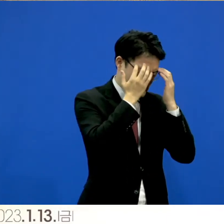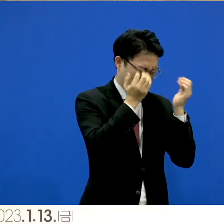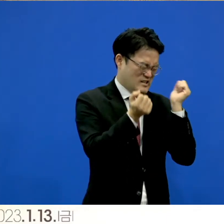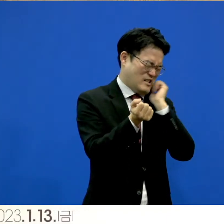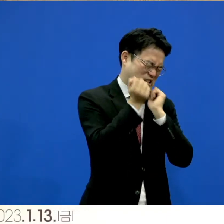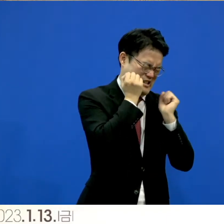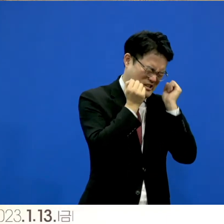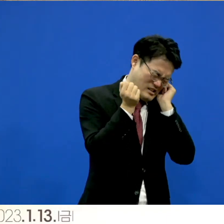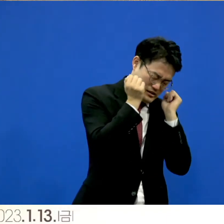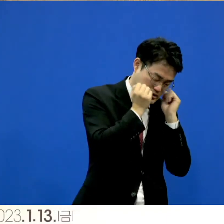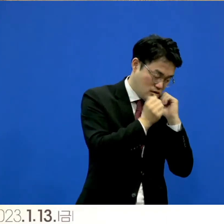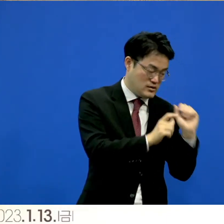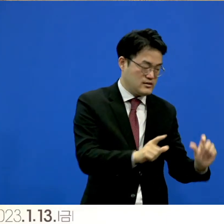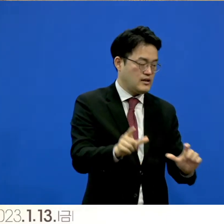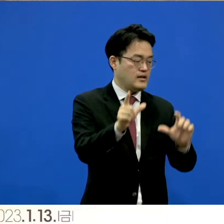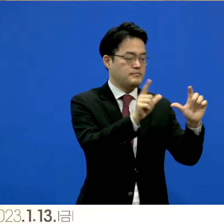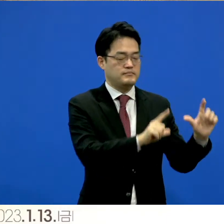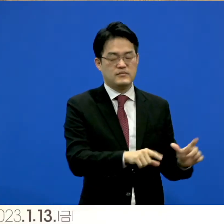쓸며 다녔던